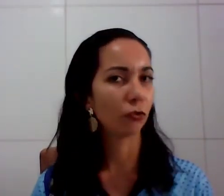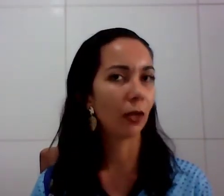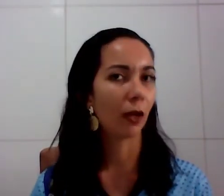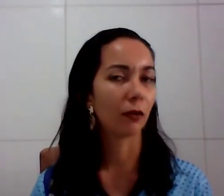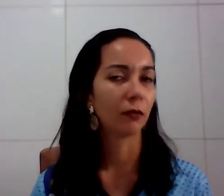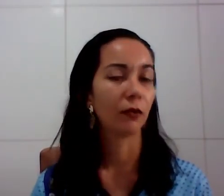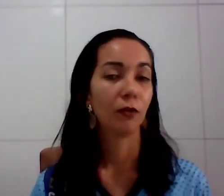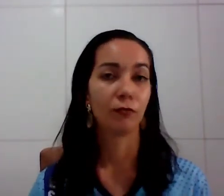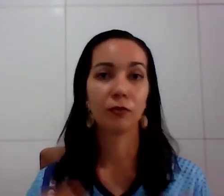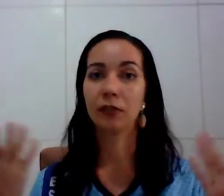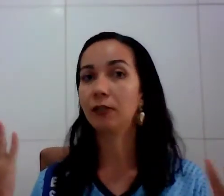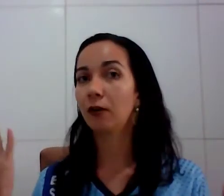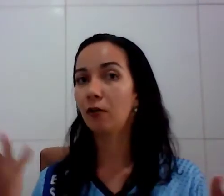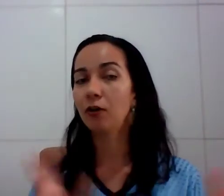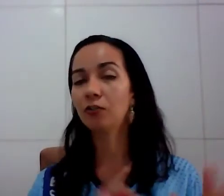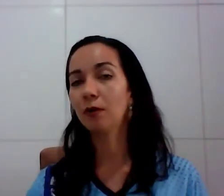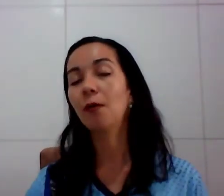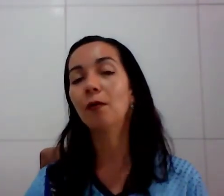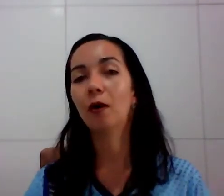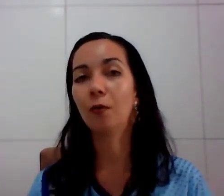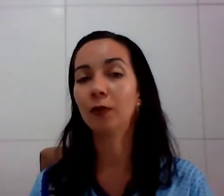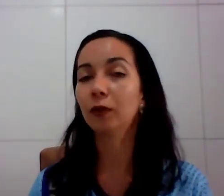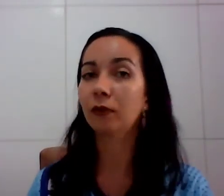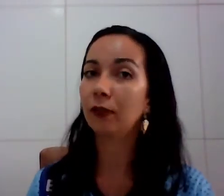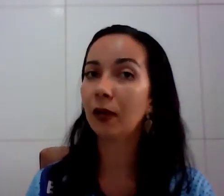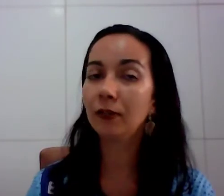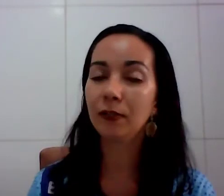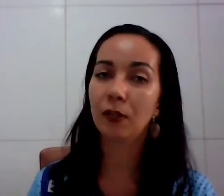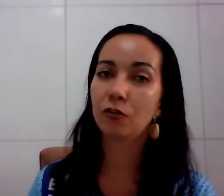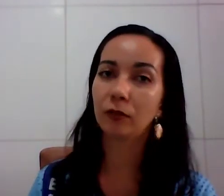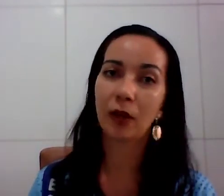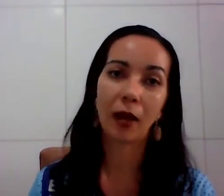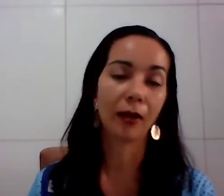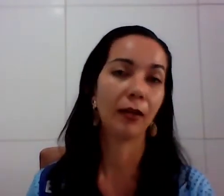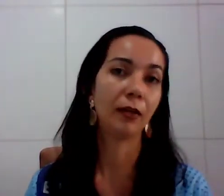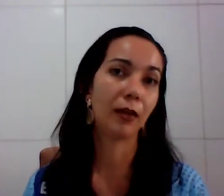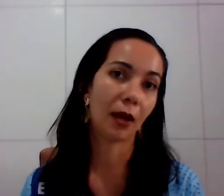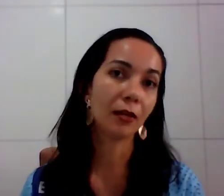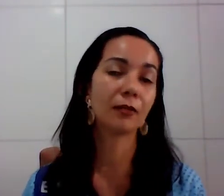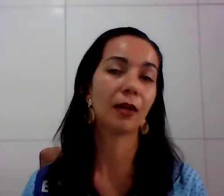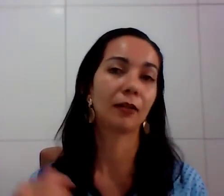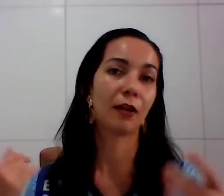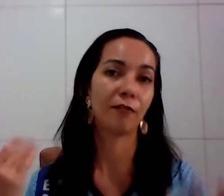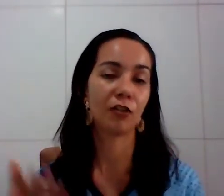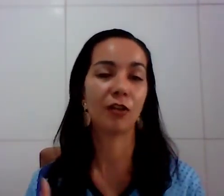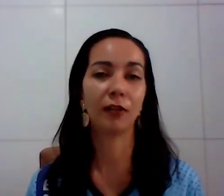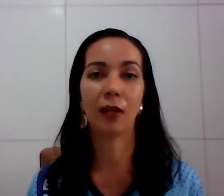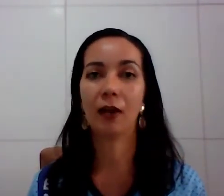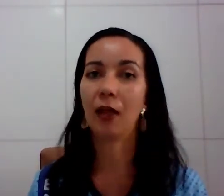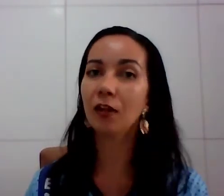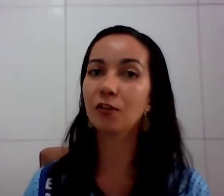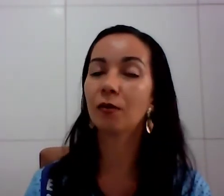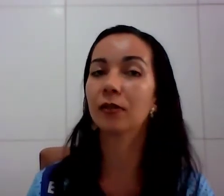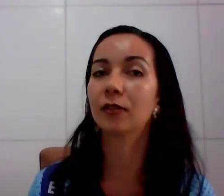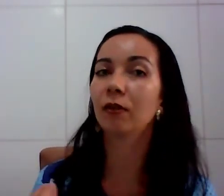estudar? Vocês agora estão com a oportunidade de estudar em casa, através da internet, com as aulas